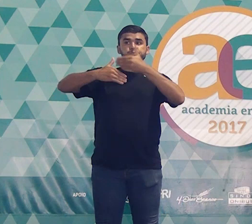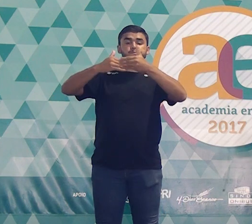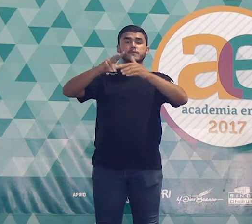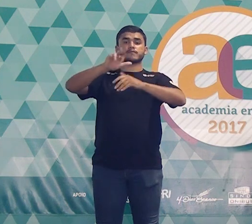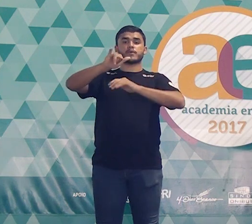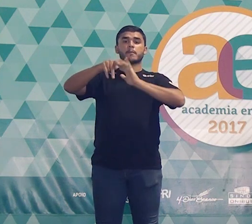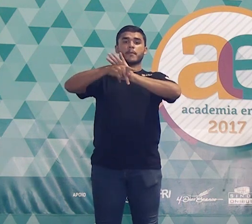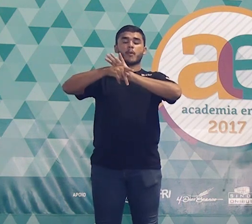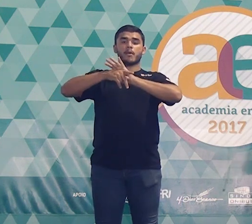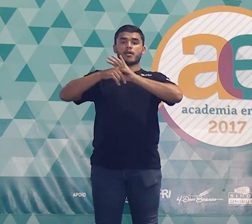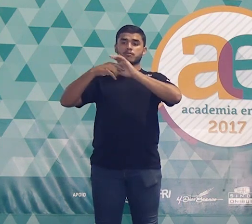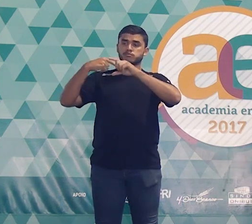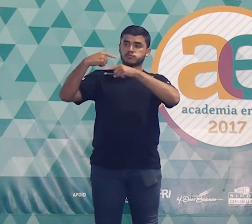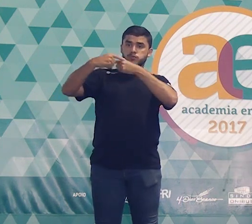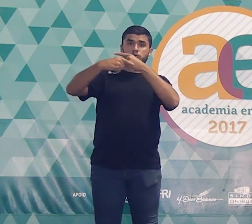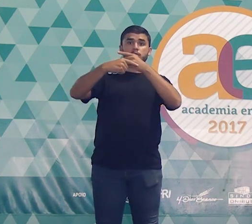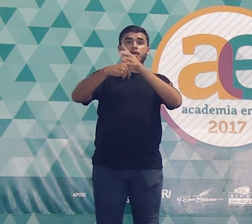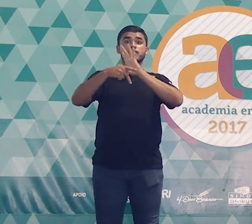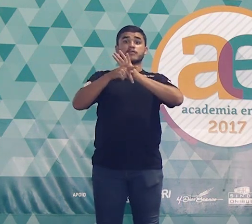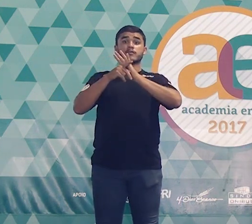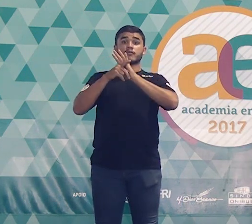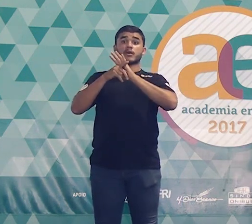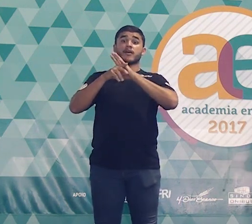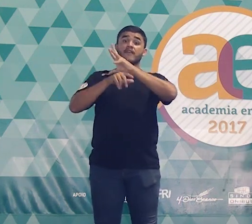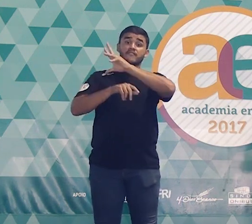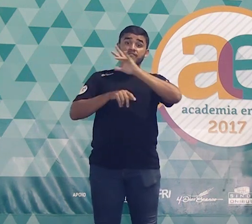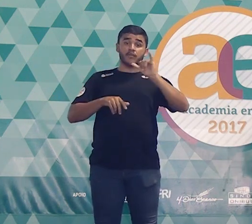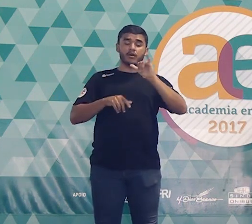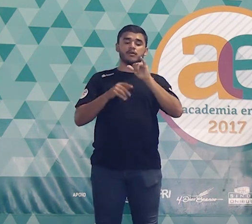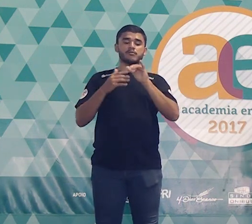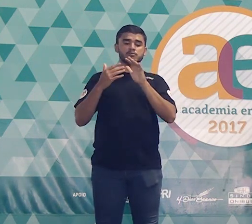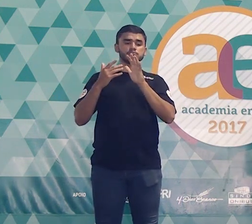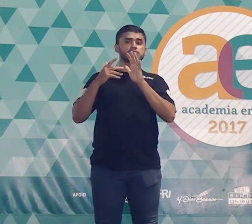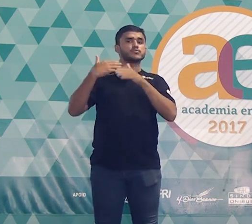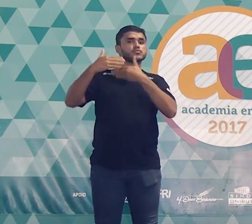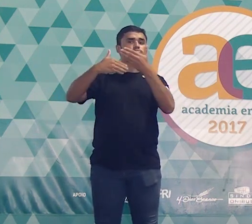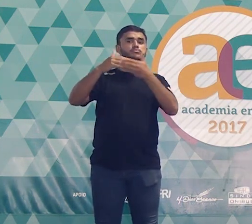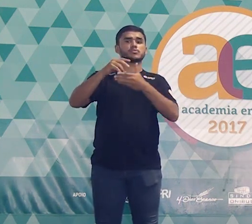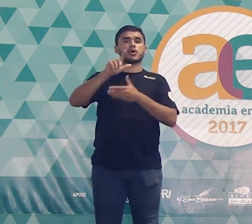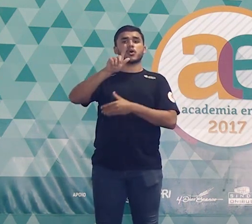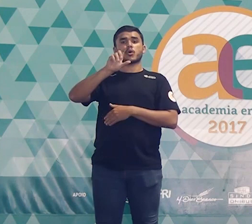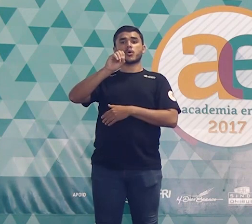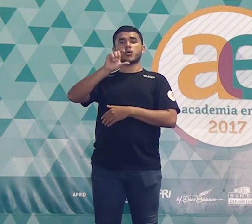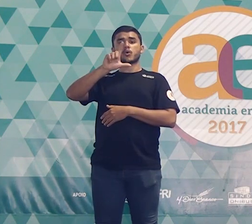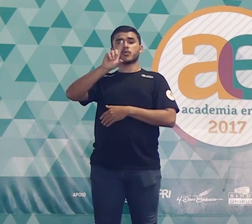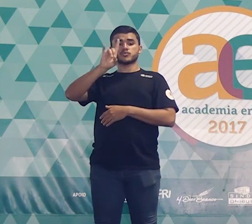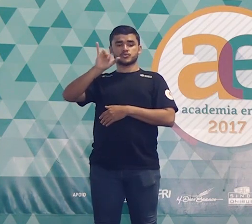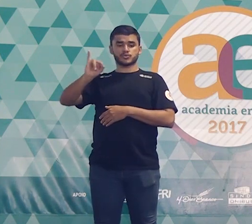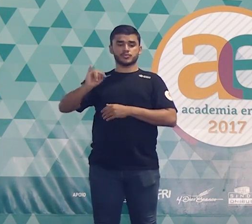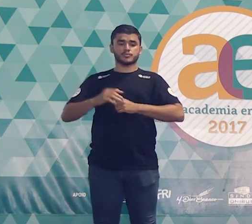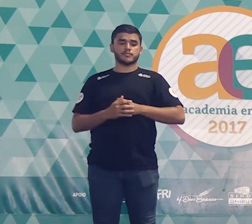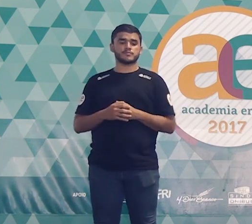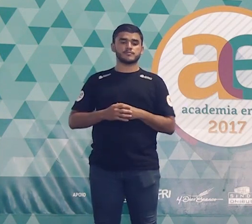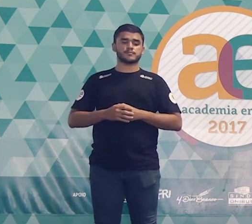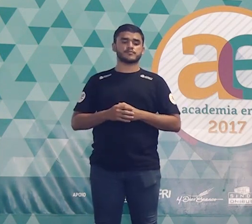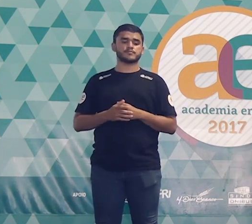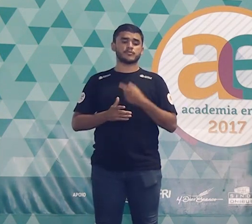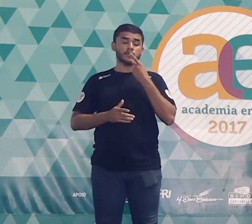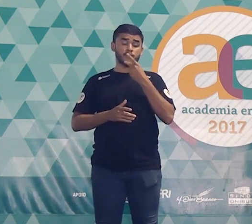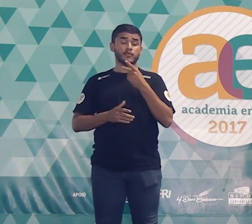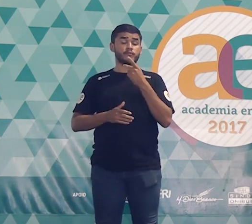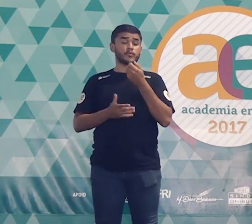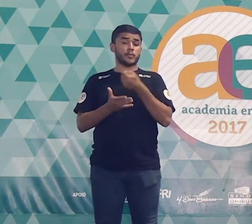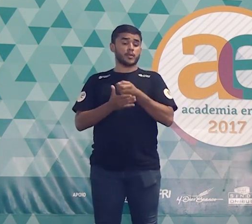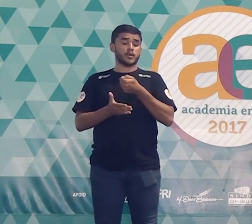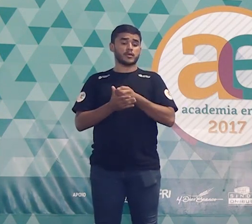molecular e muitas vezes secretadas da célula, tá? Outra função do rugoso, geralmente, deve ser lembrado, muitas vezes as pessoas